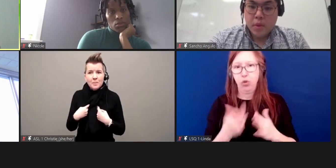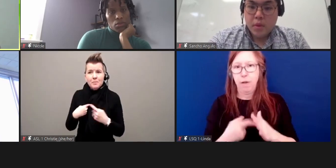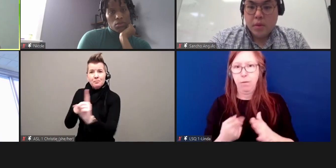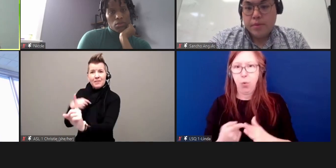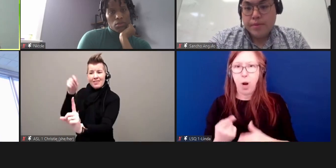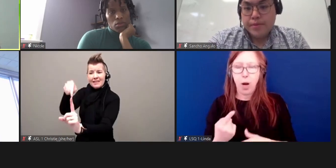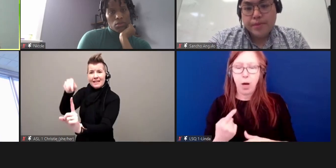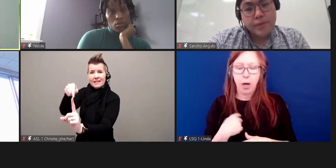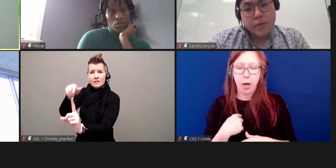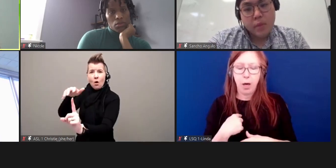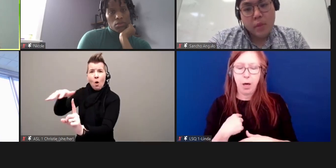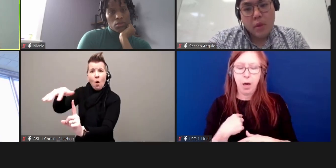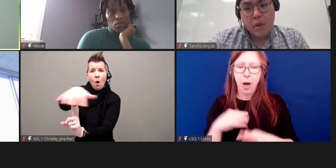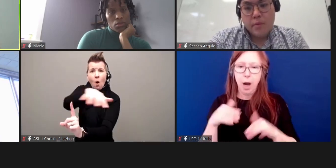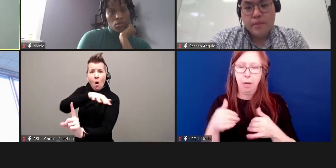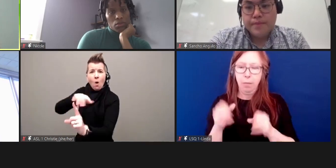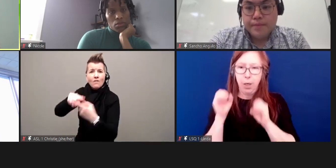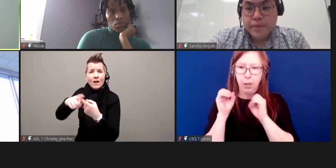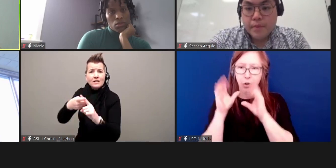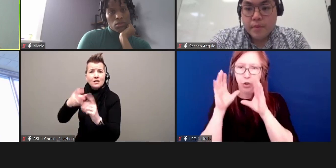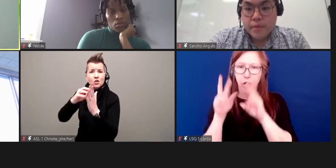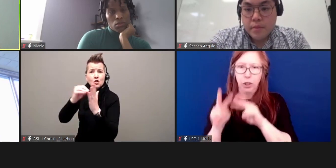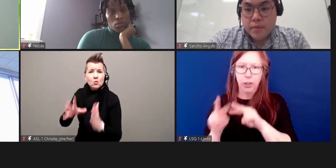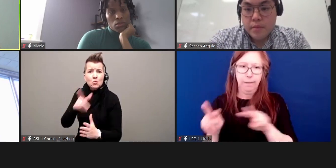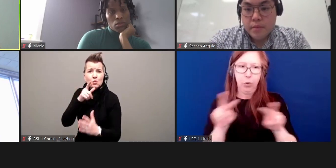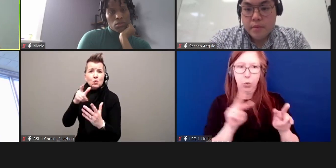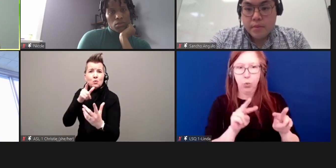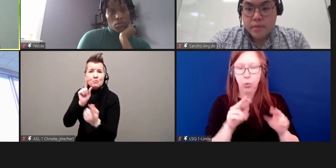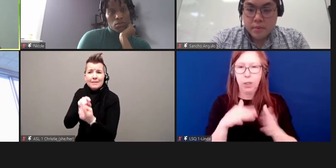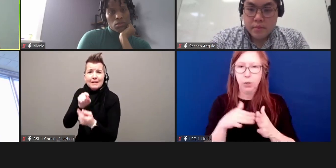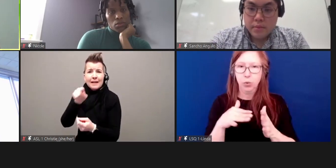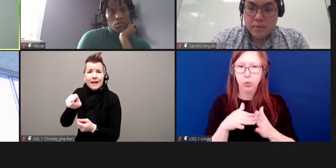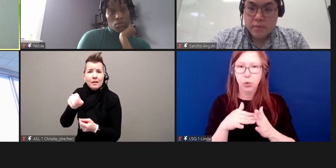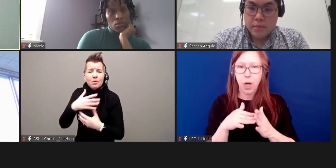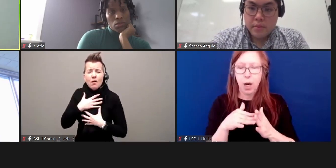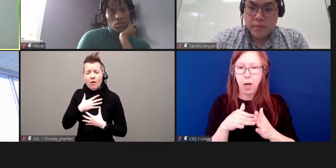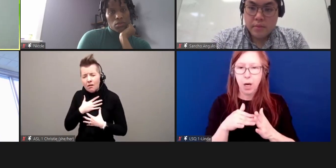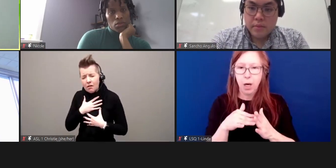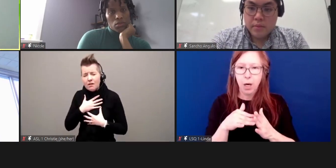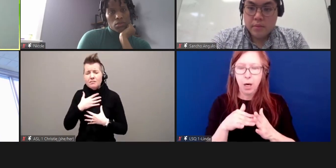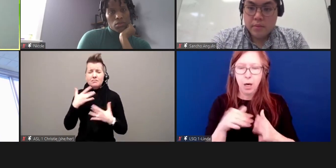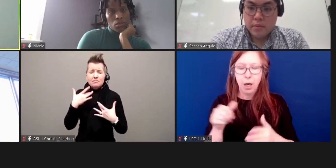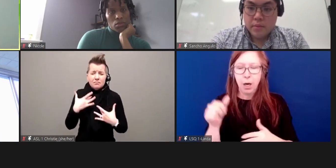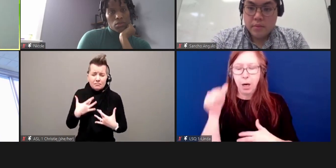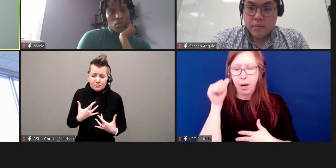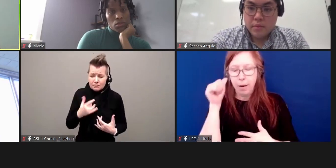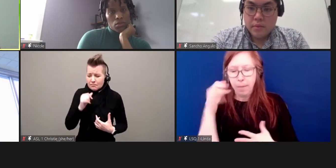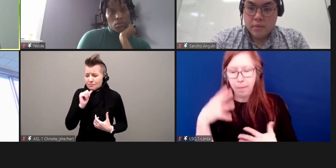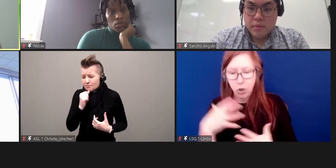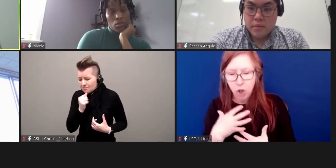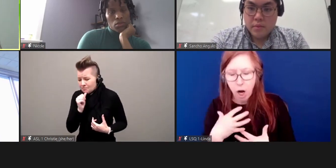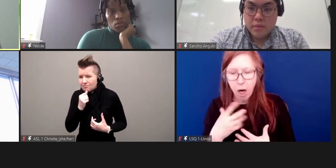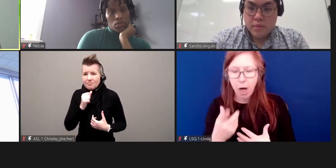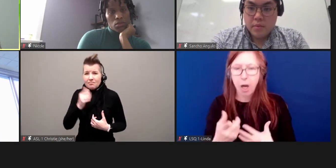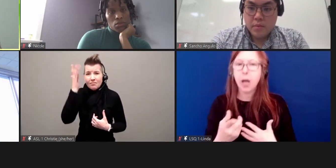Et j'ai vu tous les étudiants autour de lui qui étaient tellement frappés et blessés par cela.